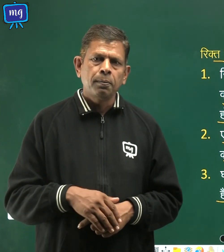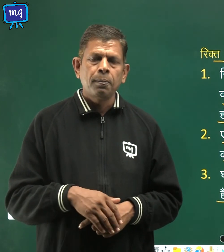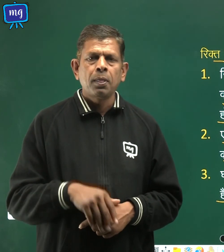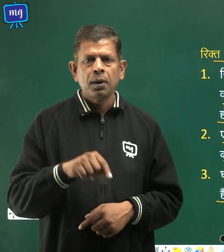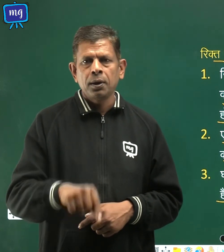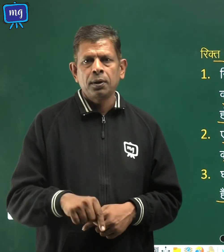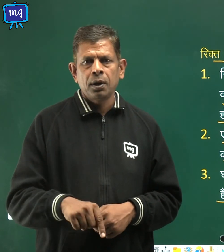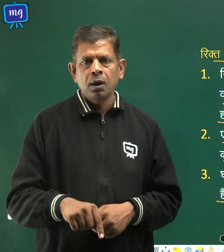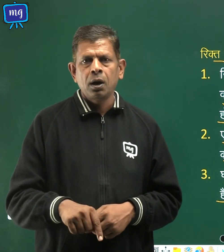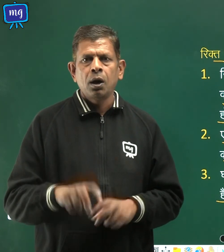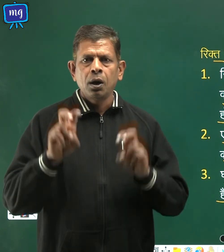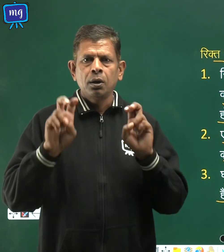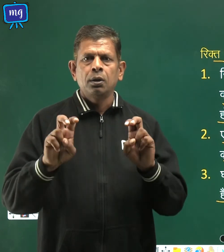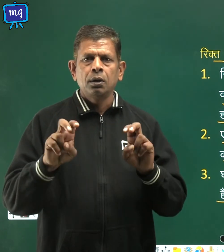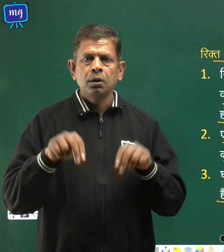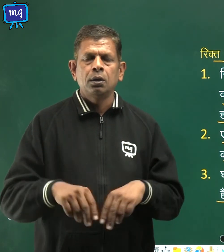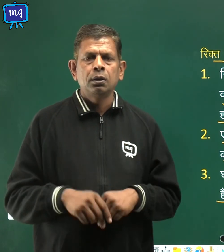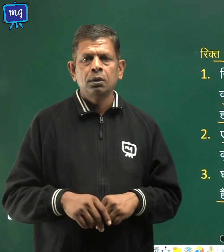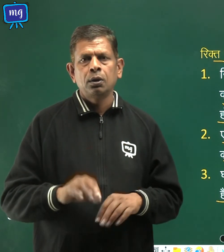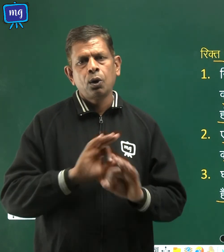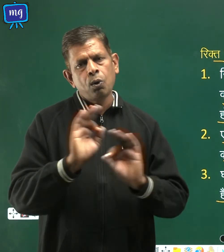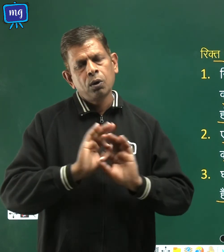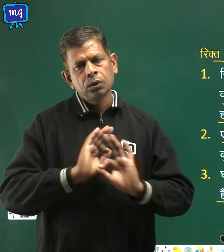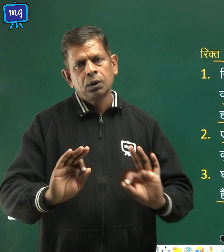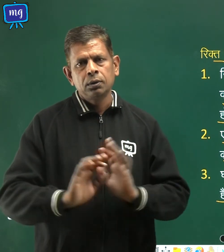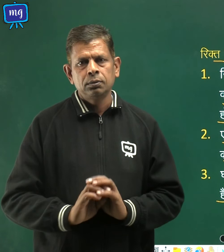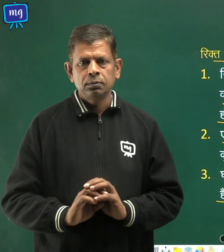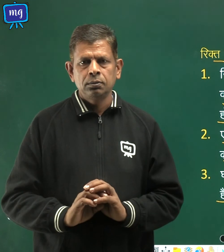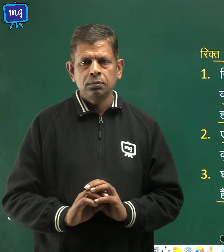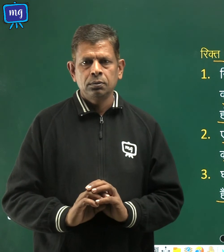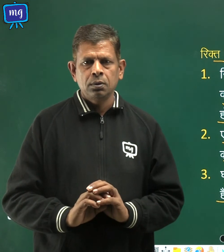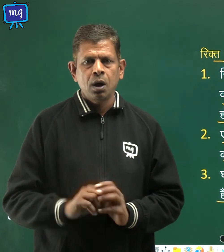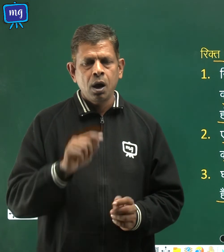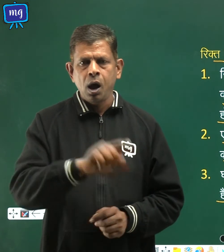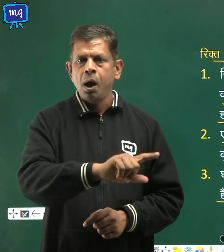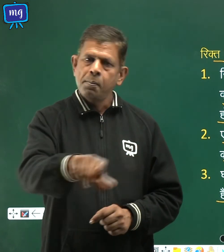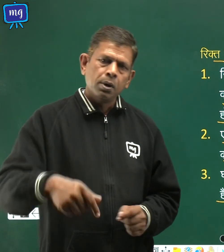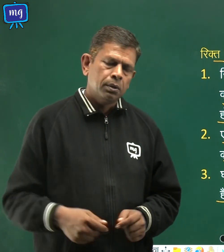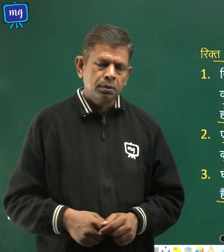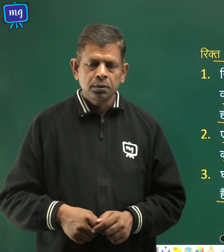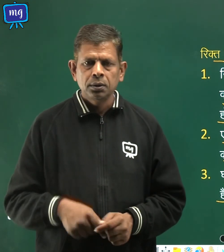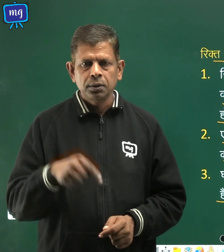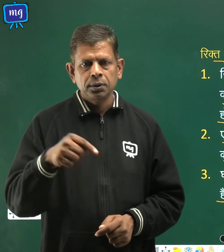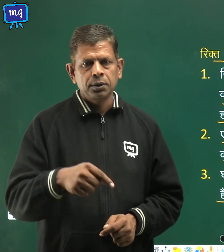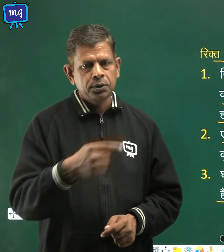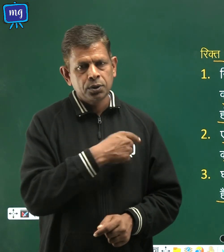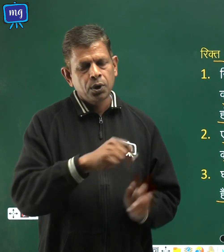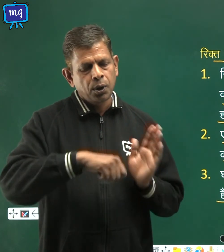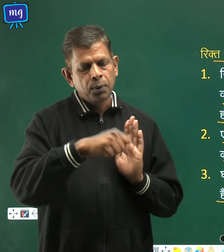अपना यह अध्याय यहाँ पूरा होता है। अब आप इस वीडियो